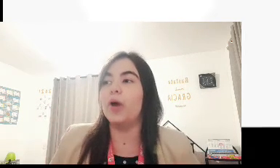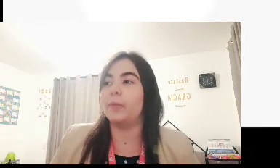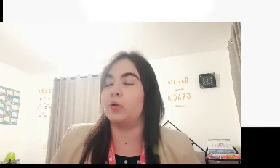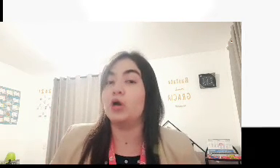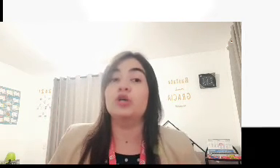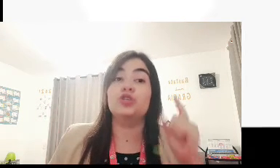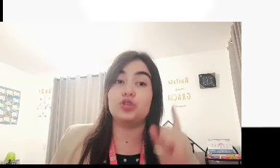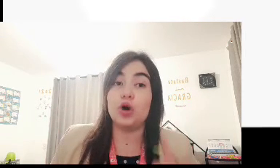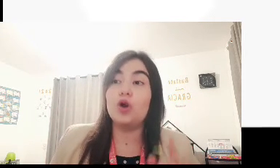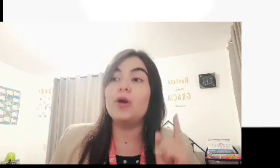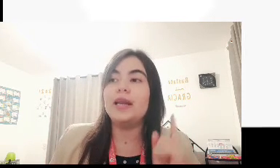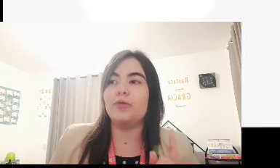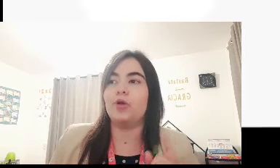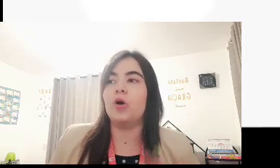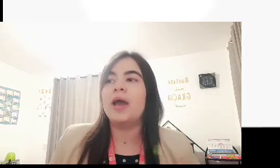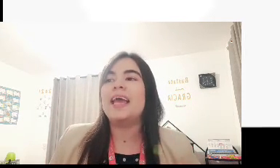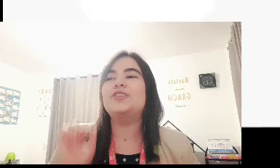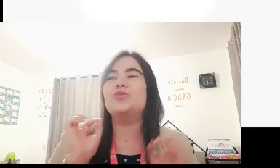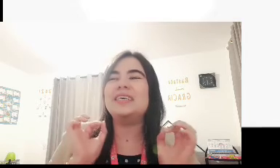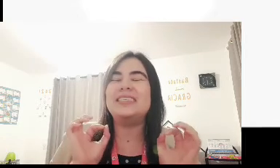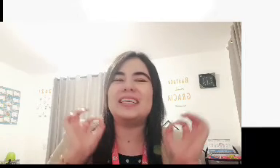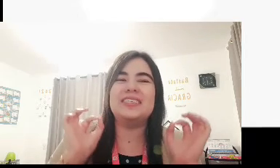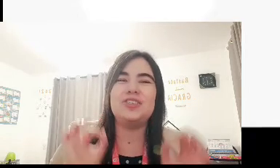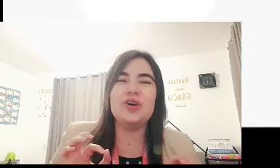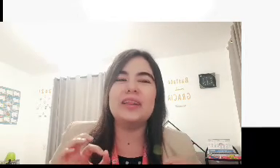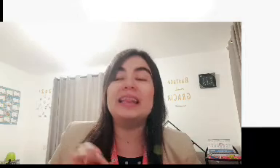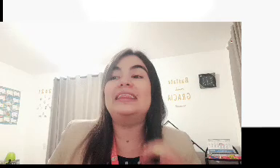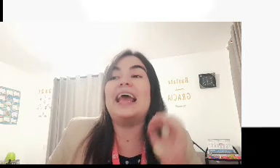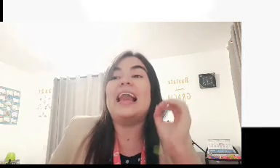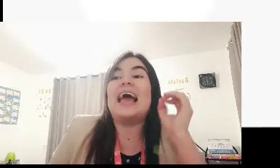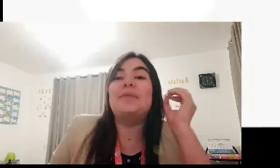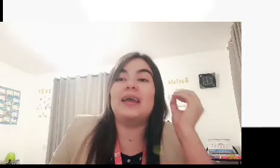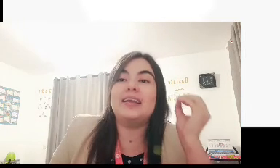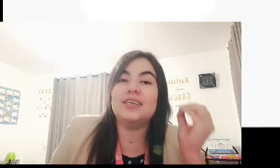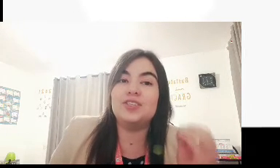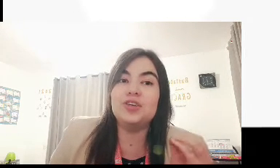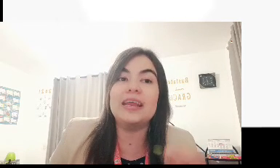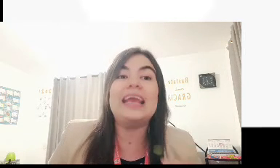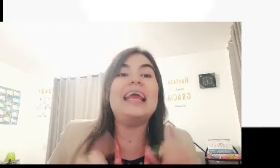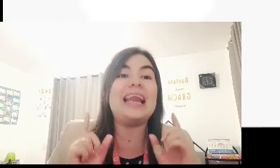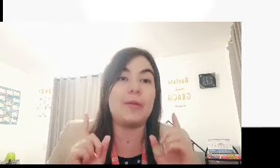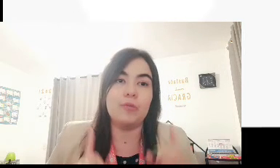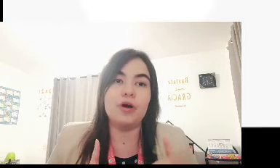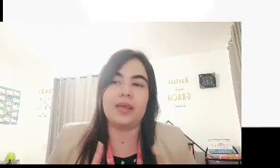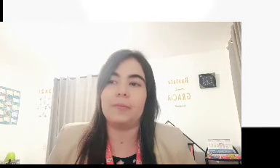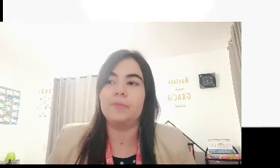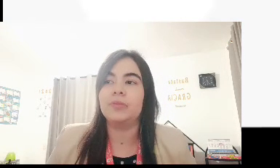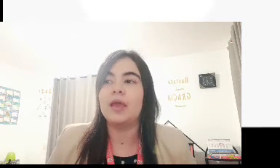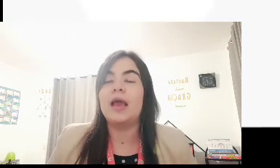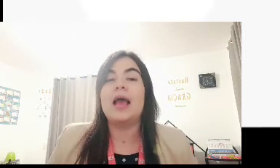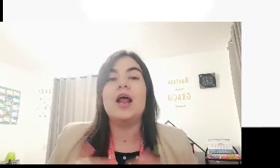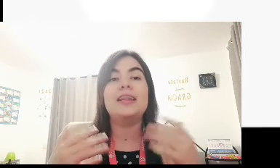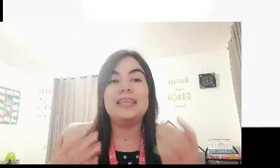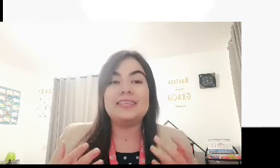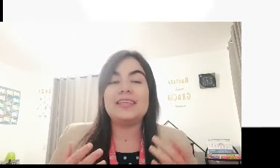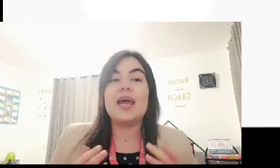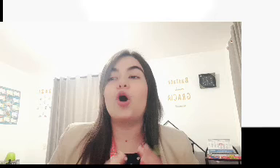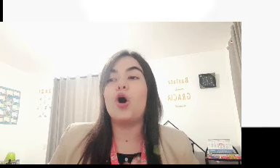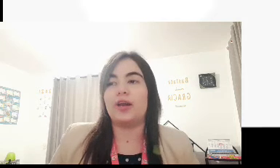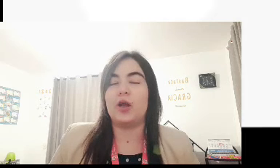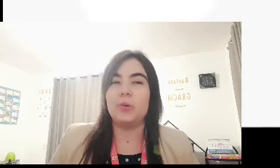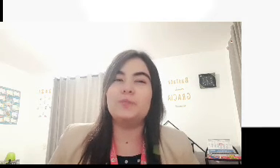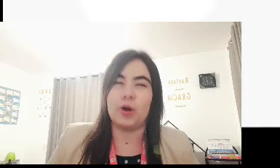de su cuerpo. Solo el libro es una extensión de la imaginación y la memoria.